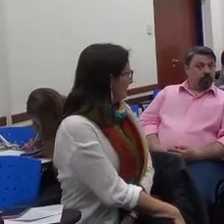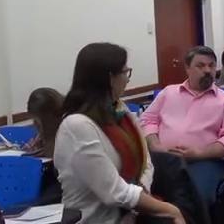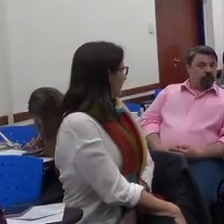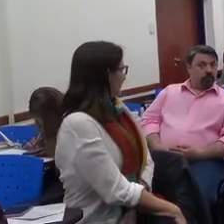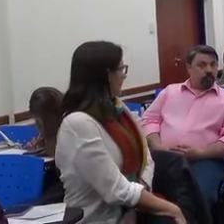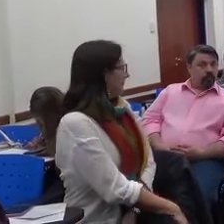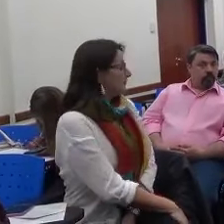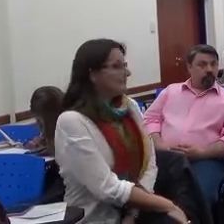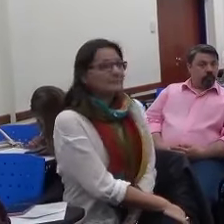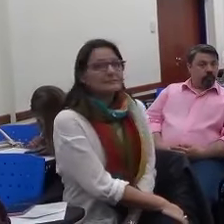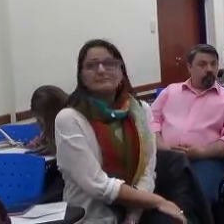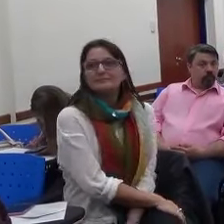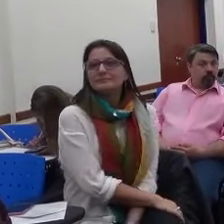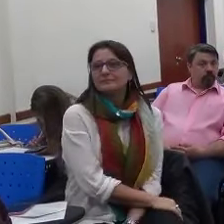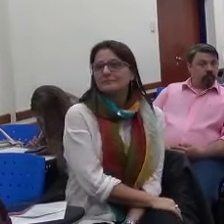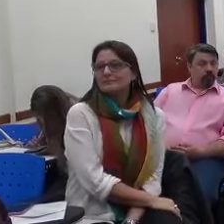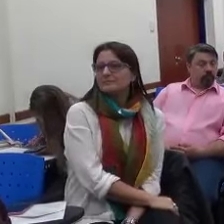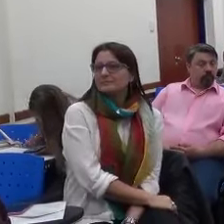absolución